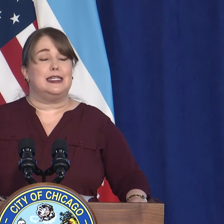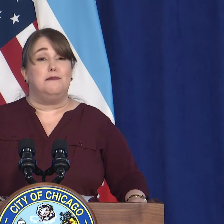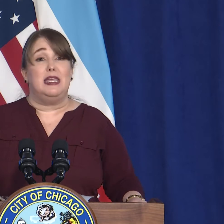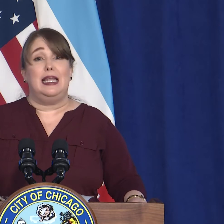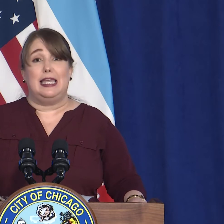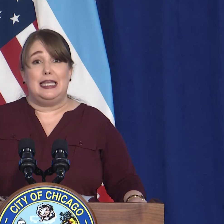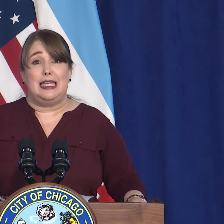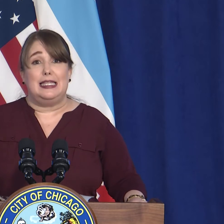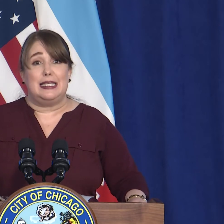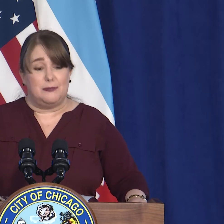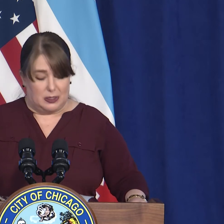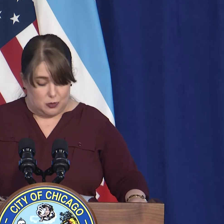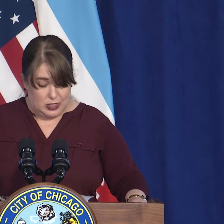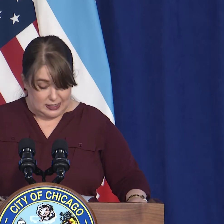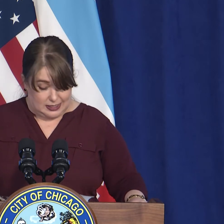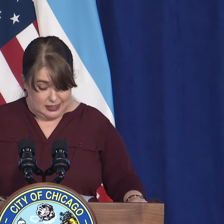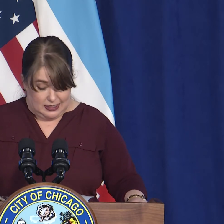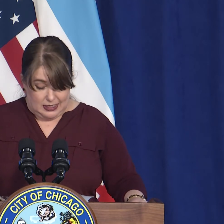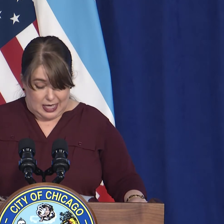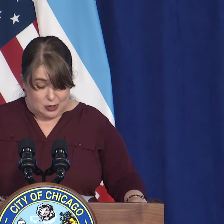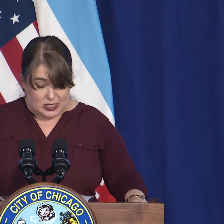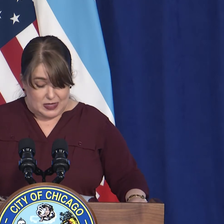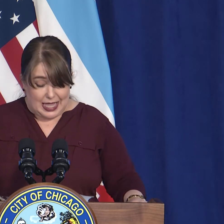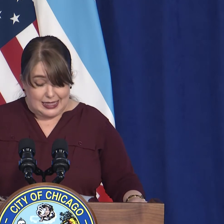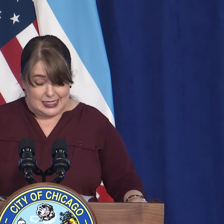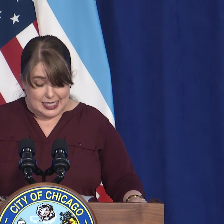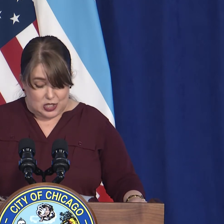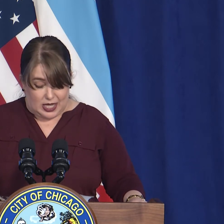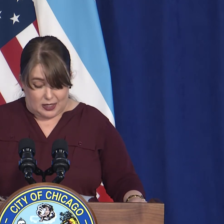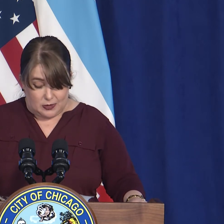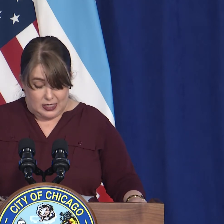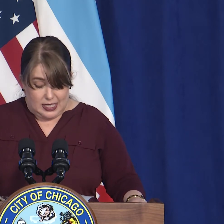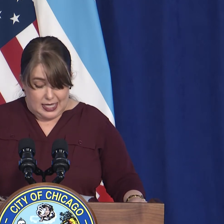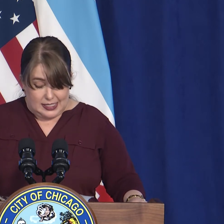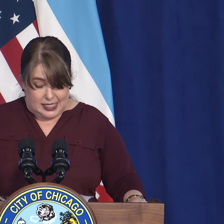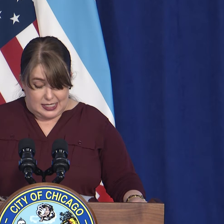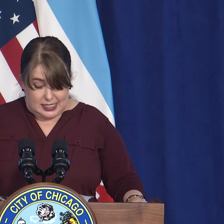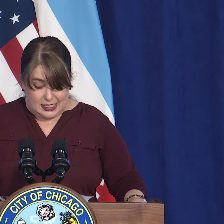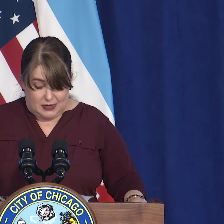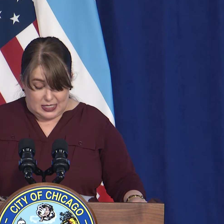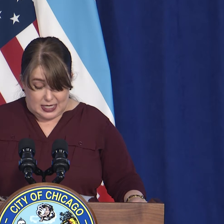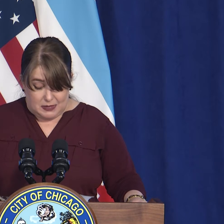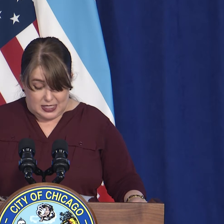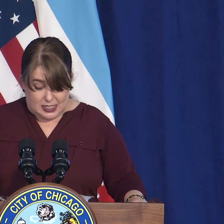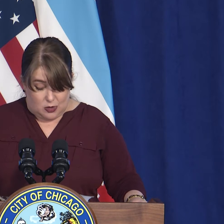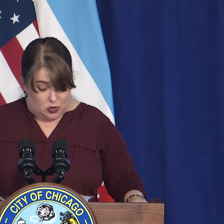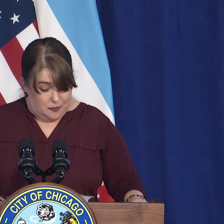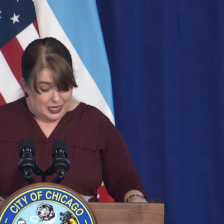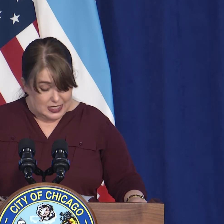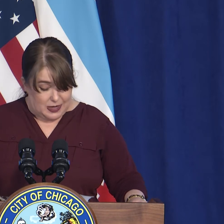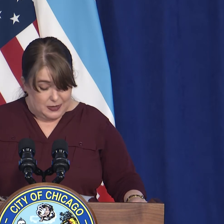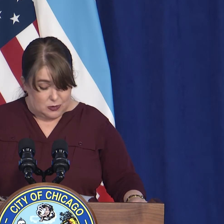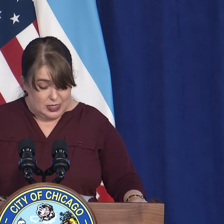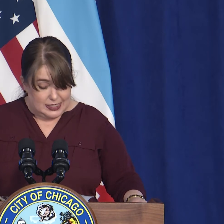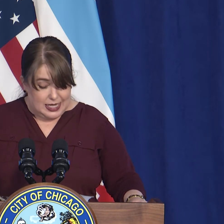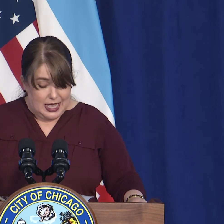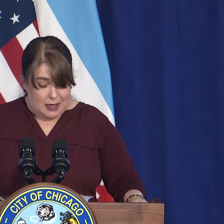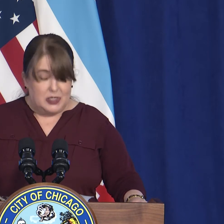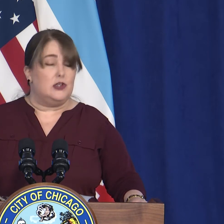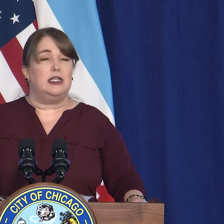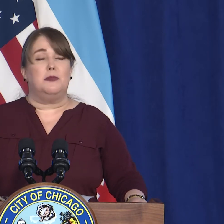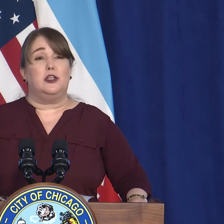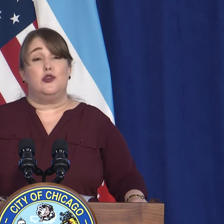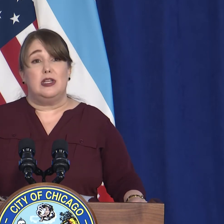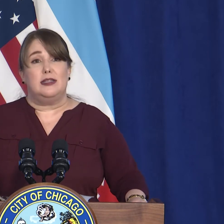de 3,500 vacunas a los habitantes de Chicago. Esta iniciativa inicialmente se logró para llevar vacunas